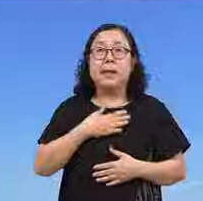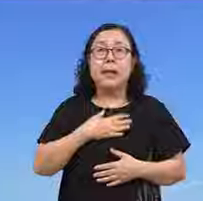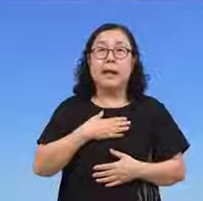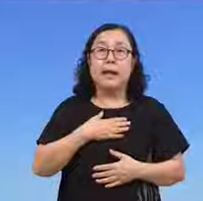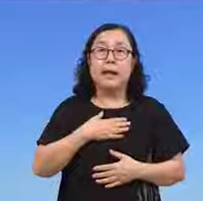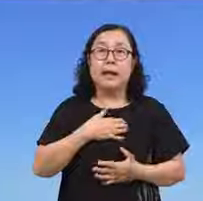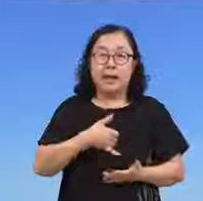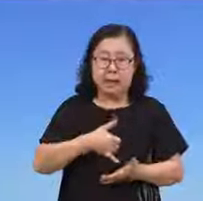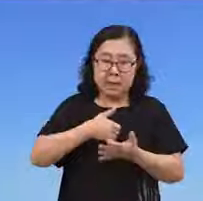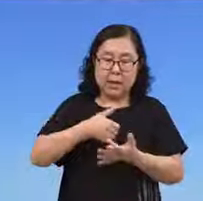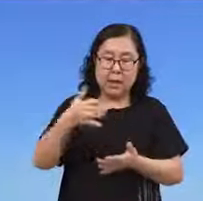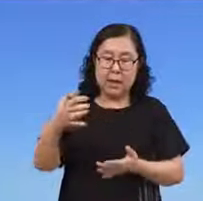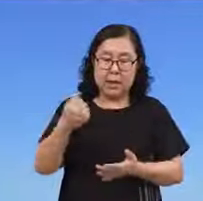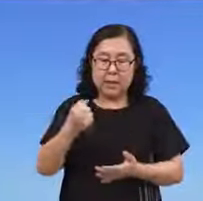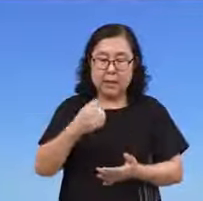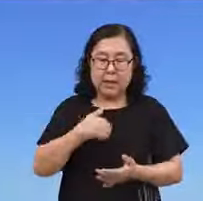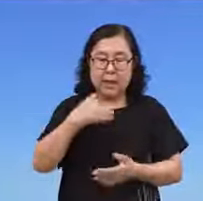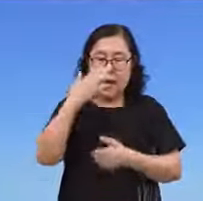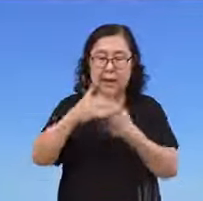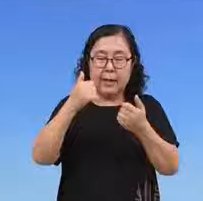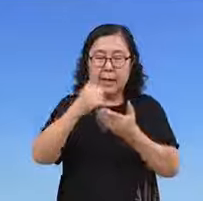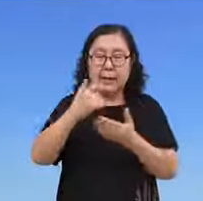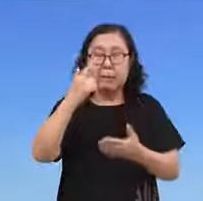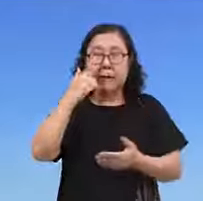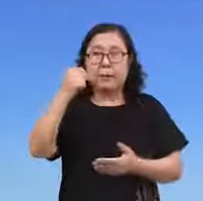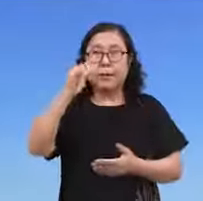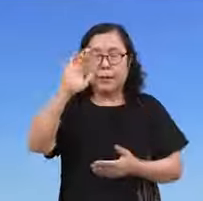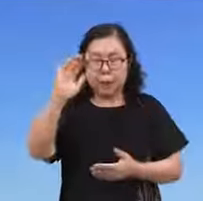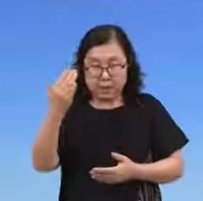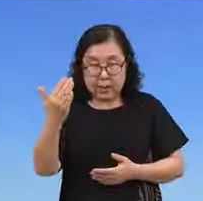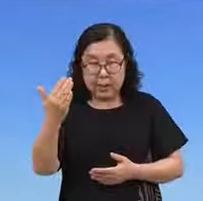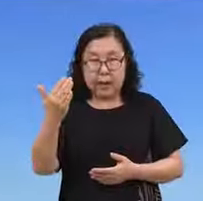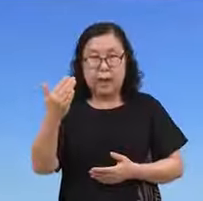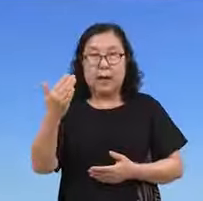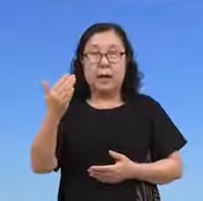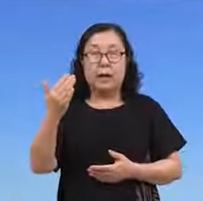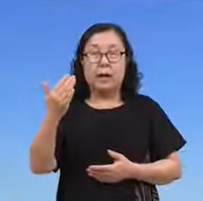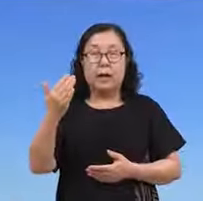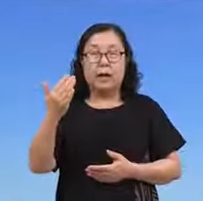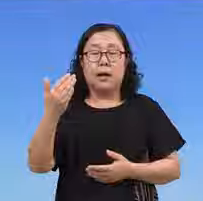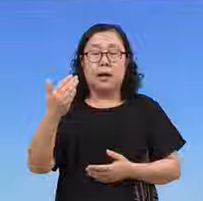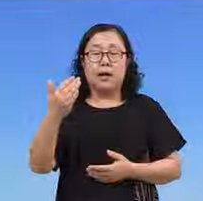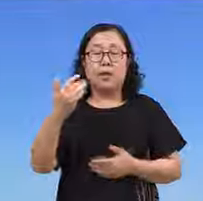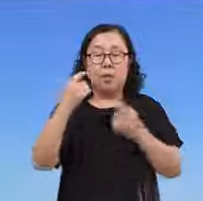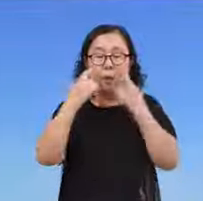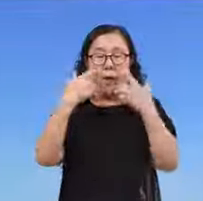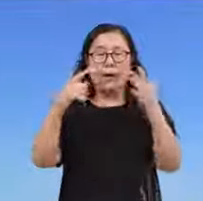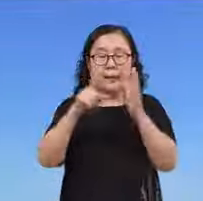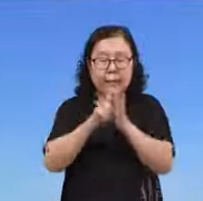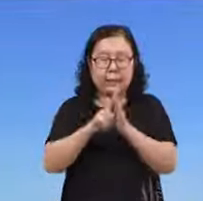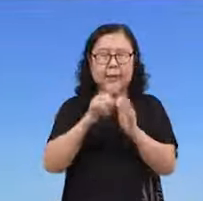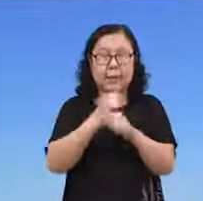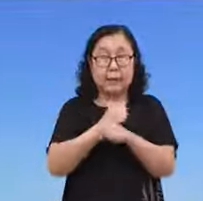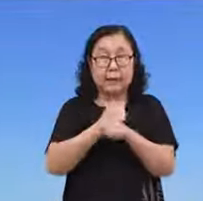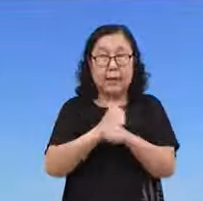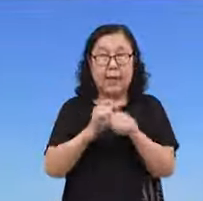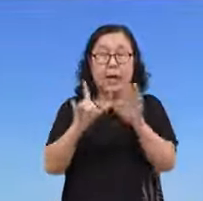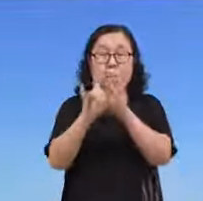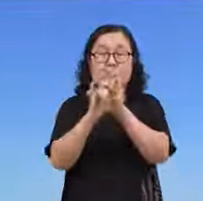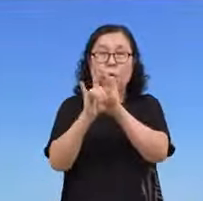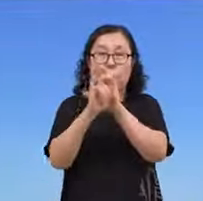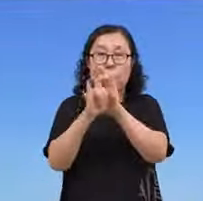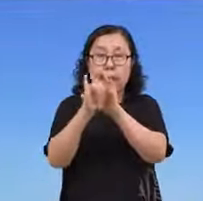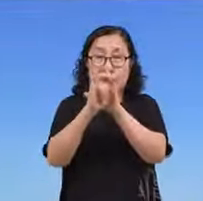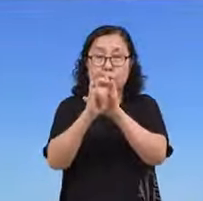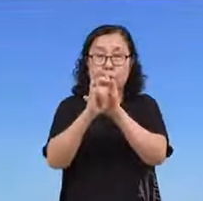인격을 가진 나의 하나님 아버지가 되시는 분이시다. 코로나19에서 여러분 이